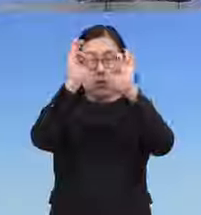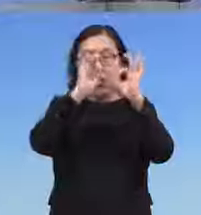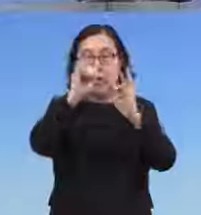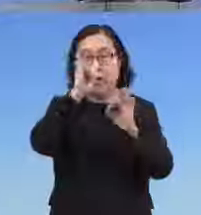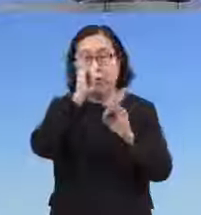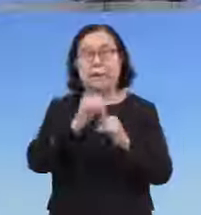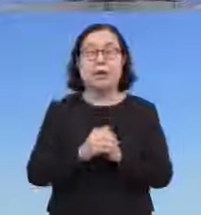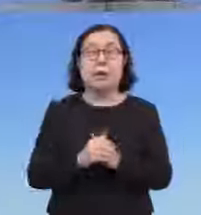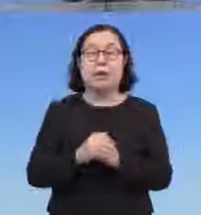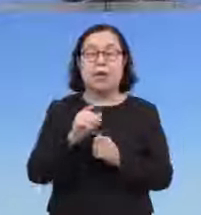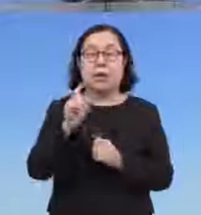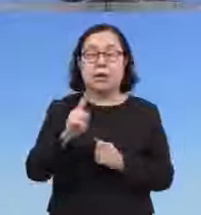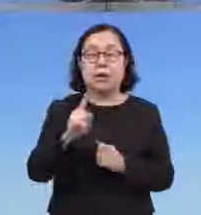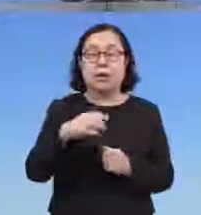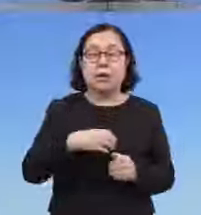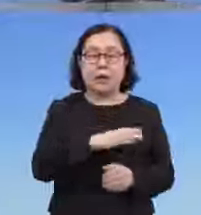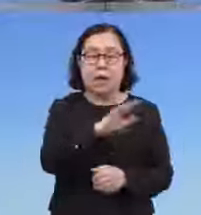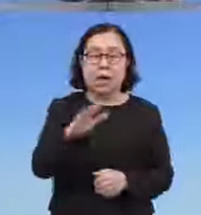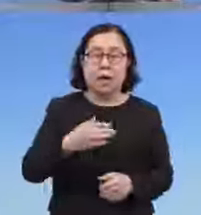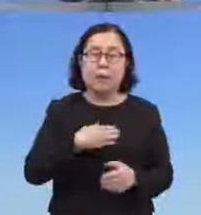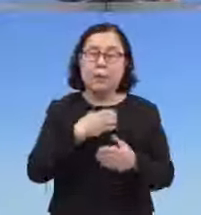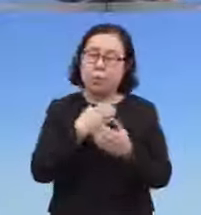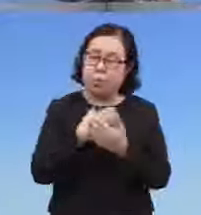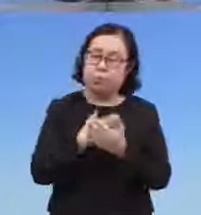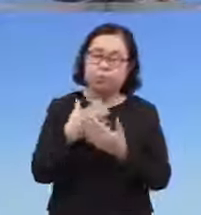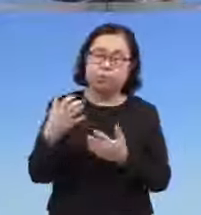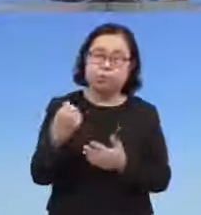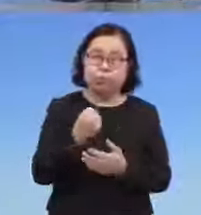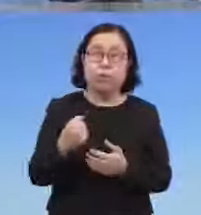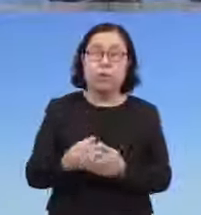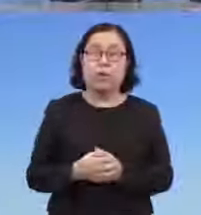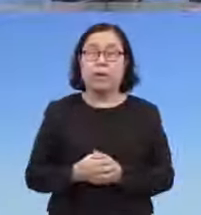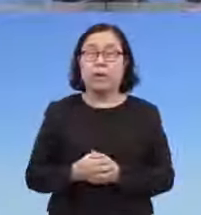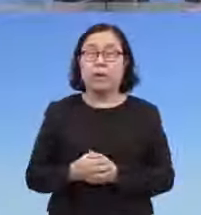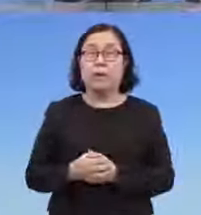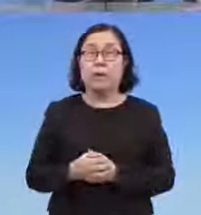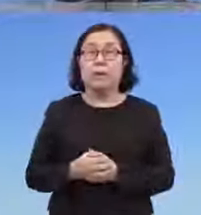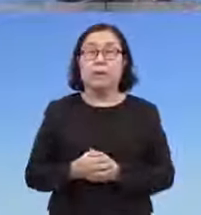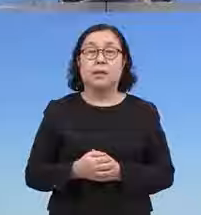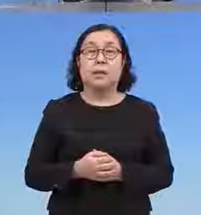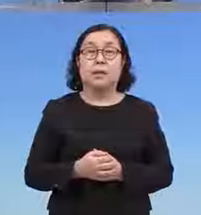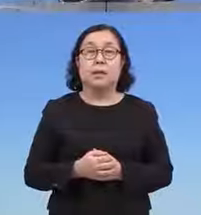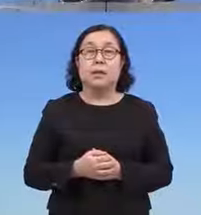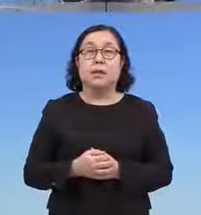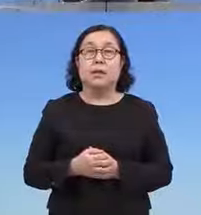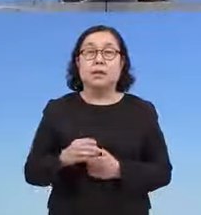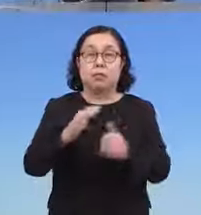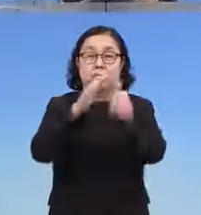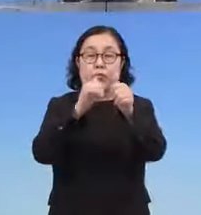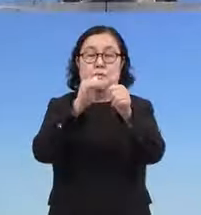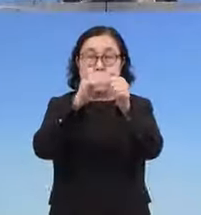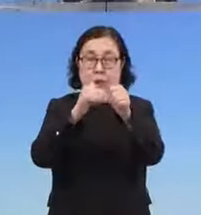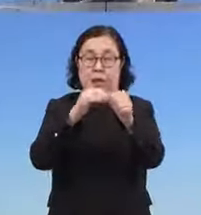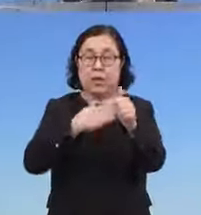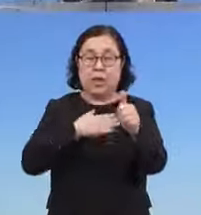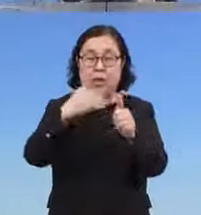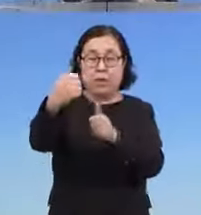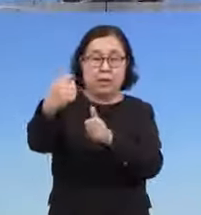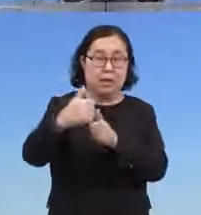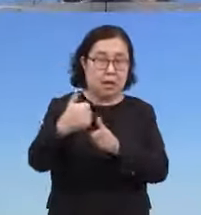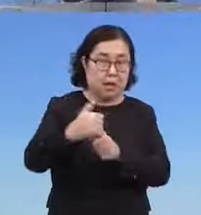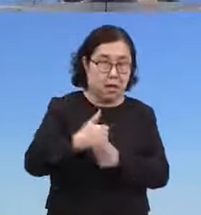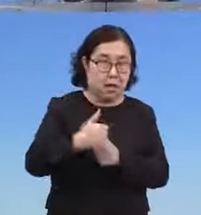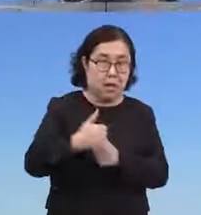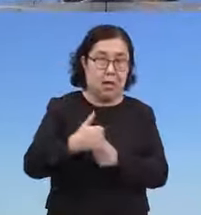사실입니다. 여기에 우리의 감동이 있는 거 아닙니까? 저는 여기 나와 있는 부르시니